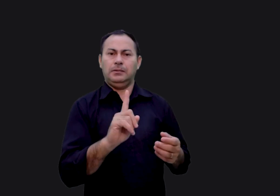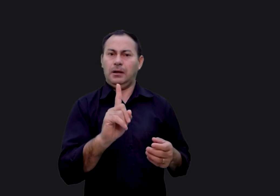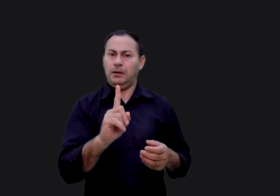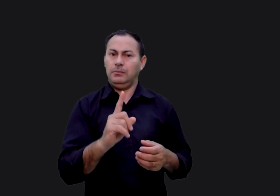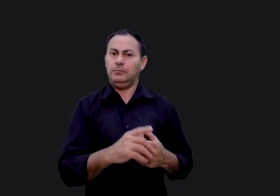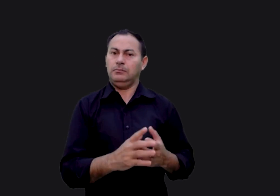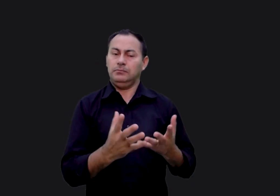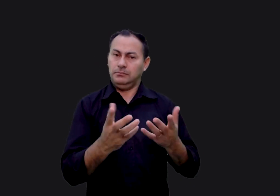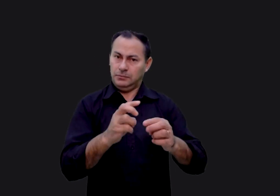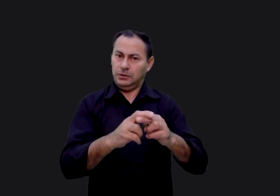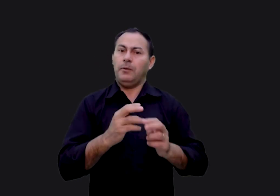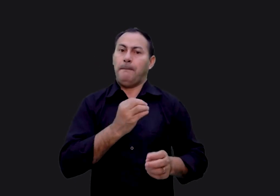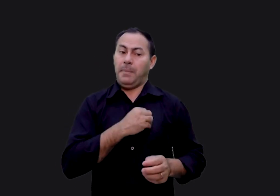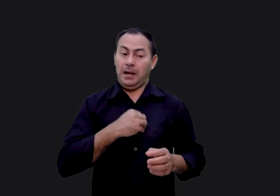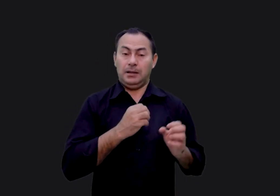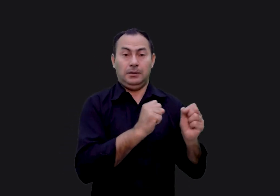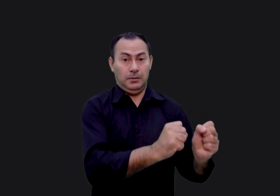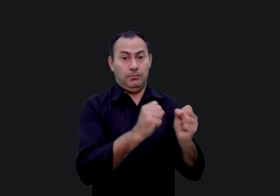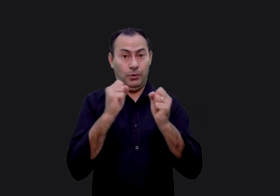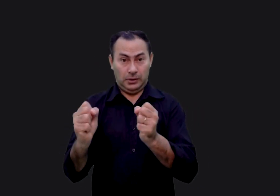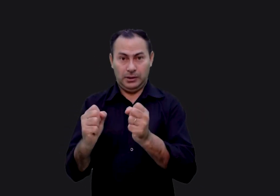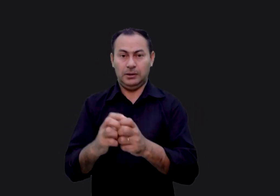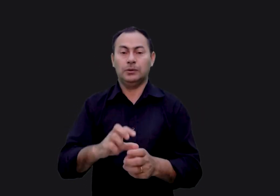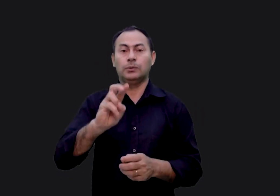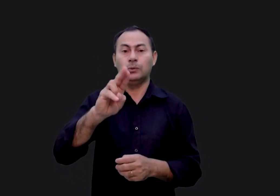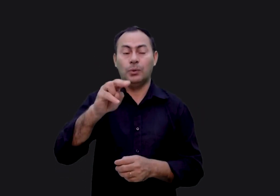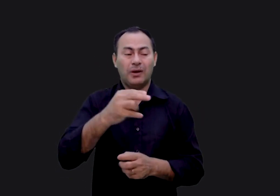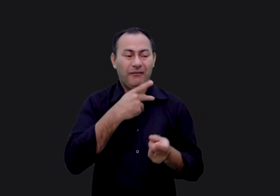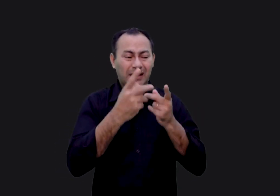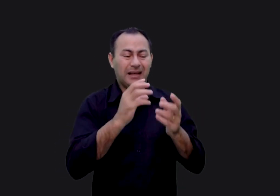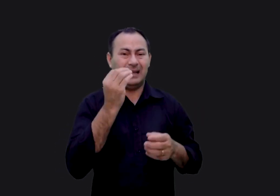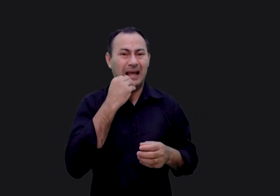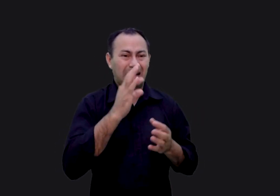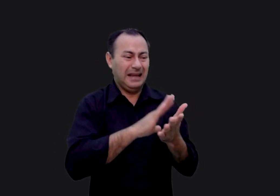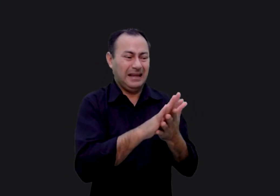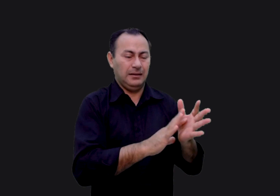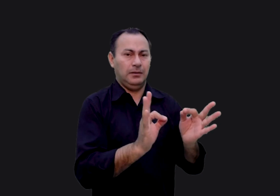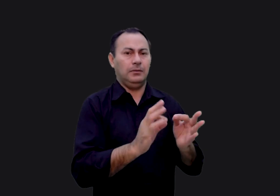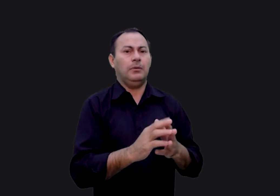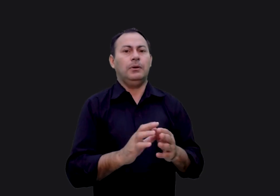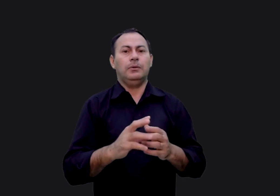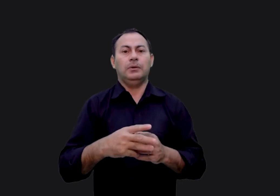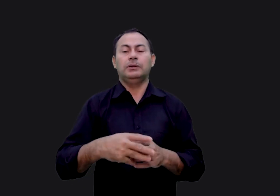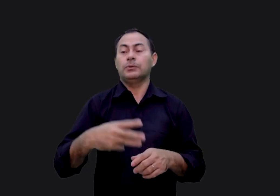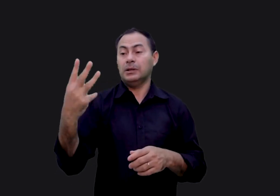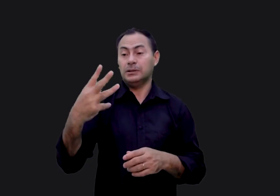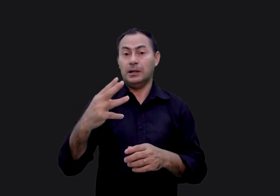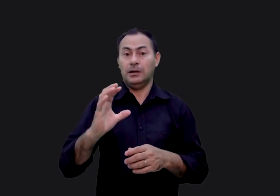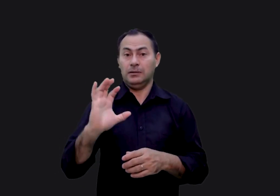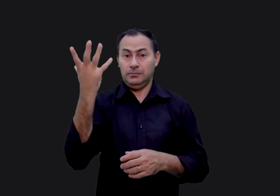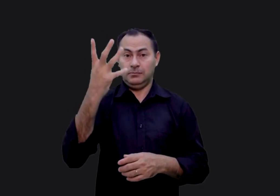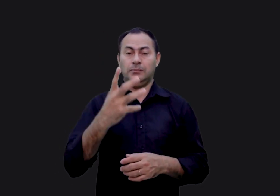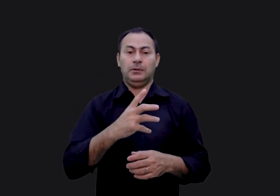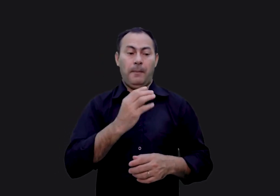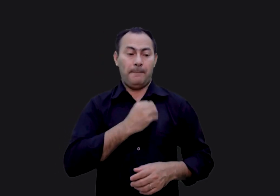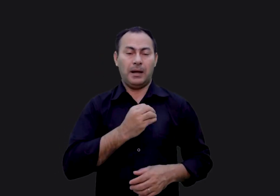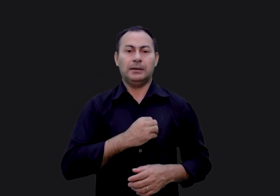subestime o poder do pecado. Nunca subestime o poder do pecado. O terceiro fator do pecado é que ele tem um preço.